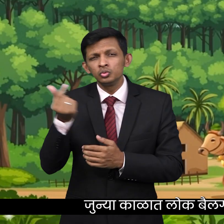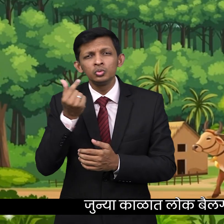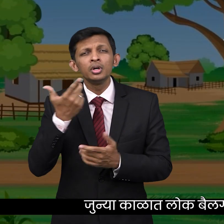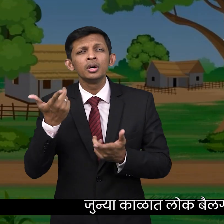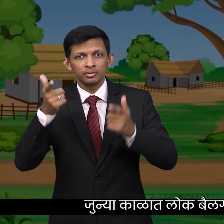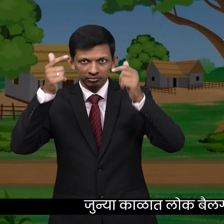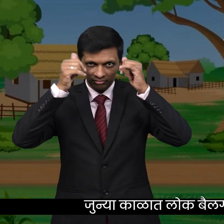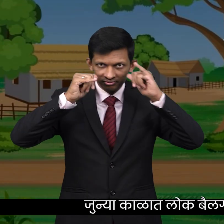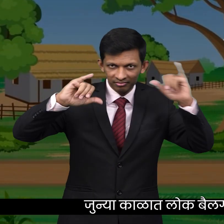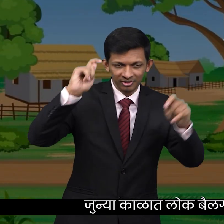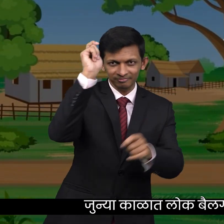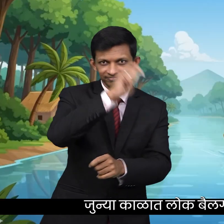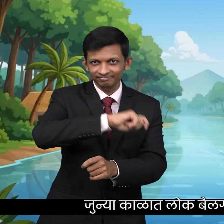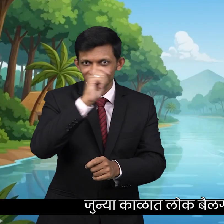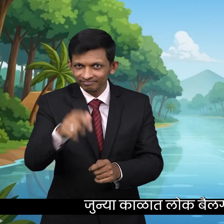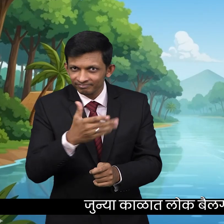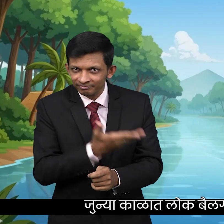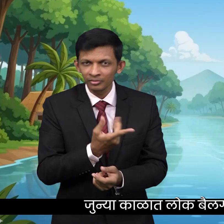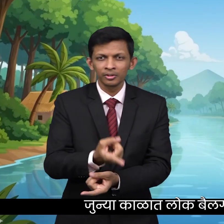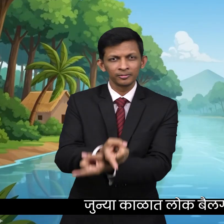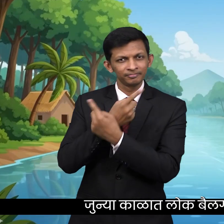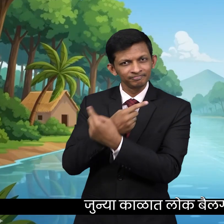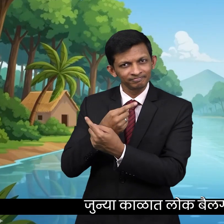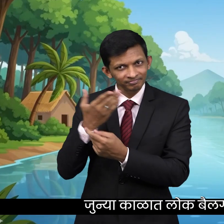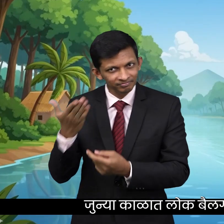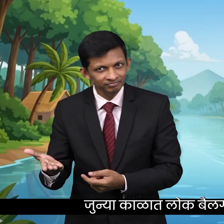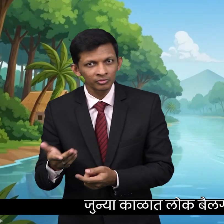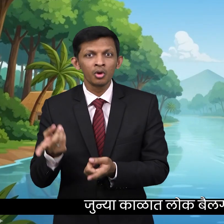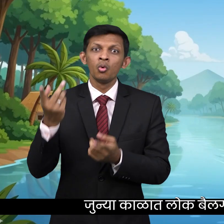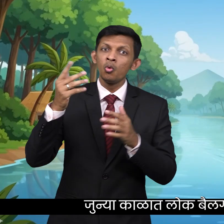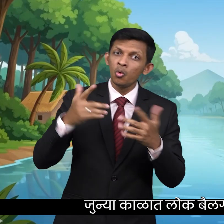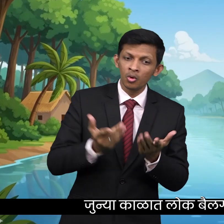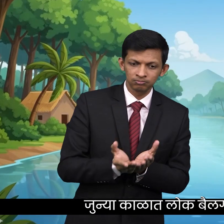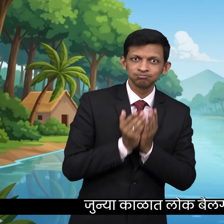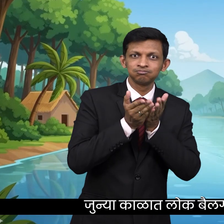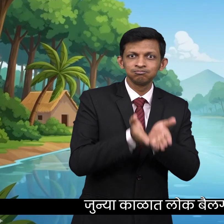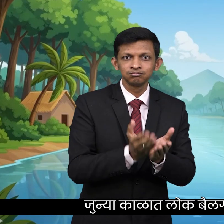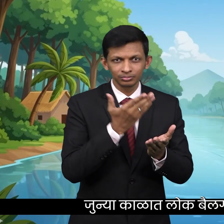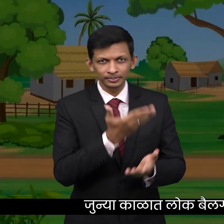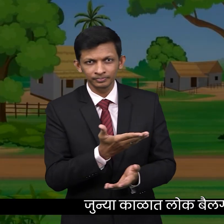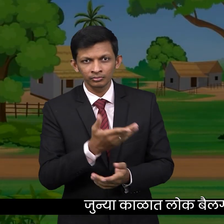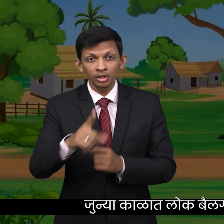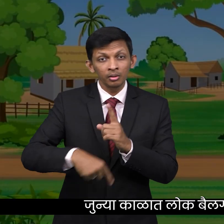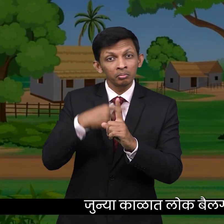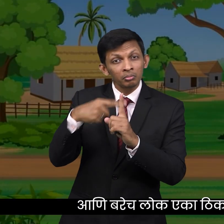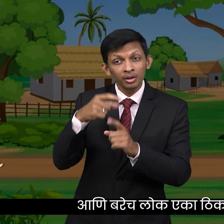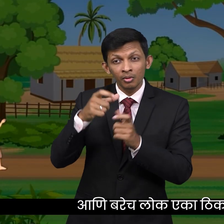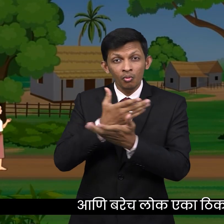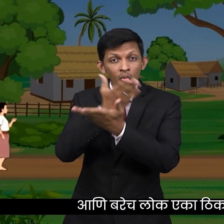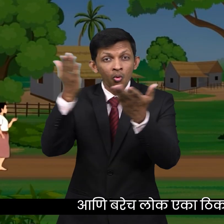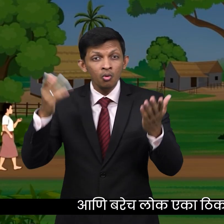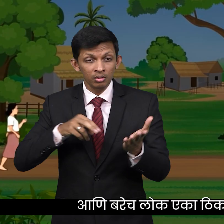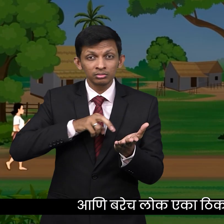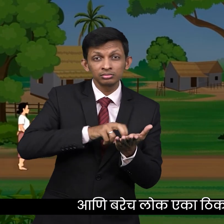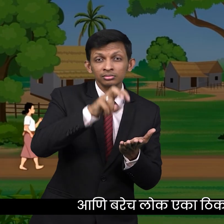लोक बैलगाडी, घोडागाडी किंवा होड्या वापरत असत